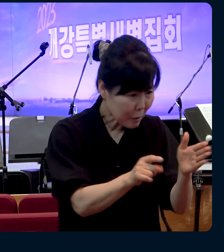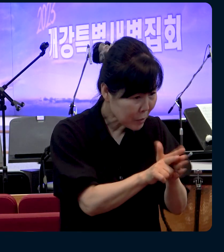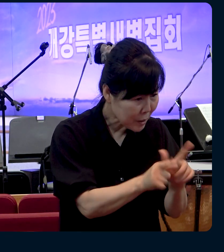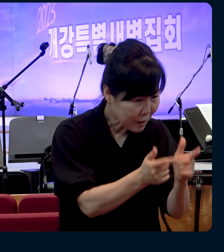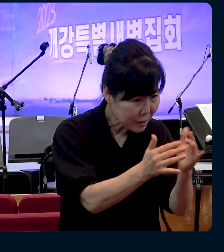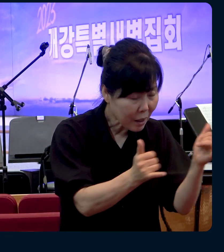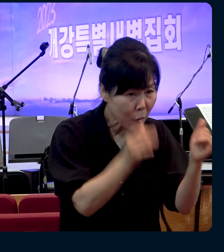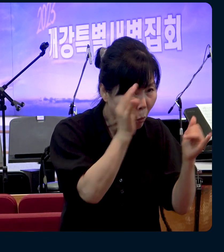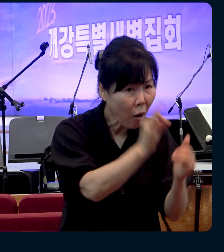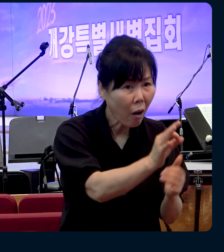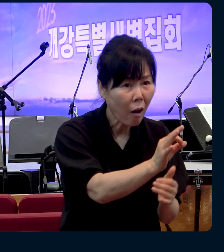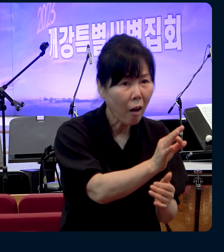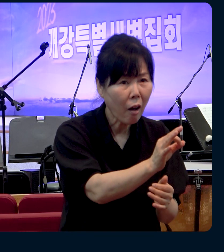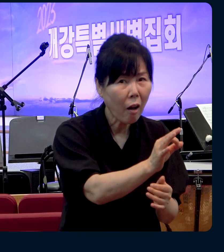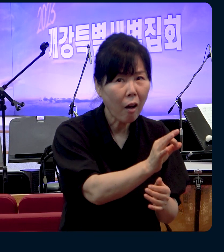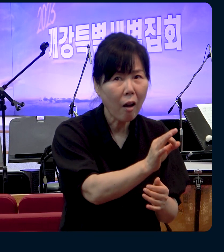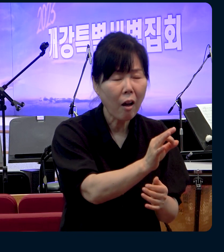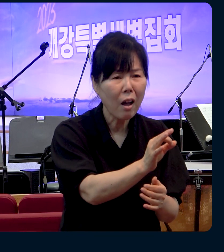세상 사람들 보면요,